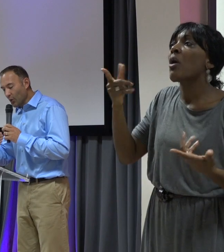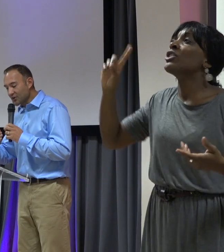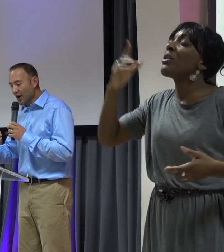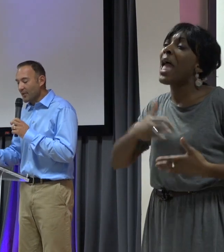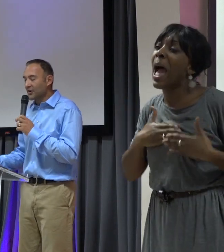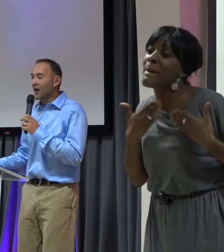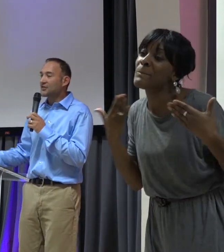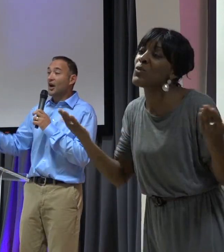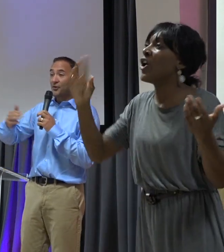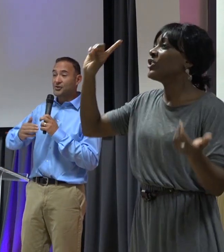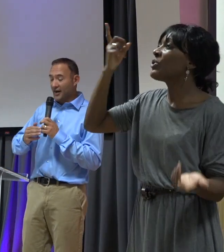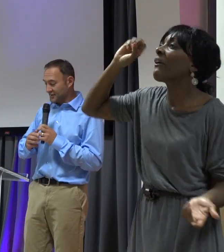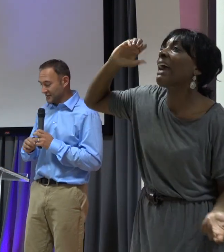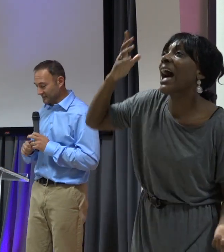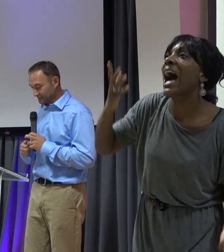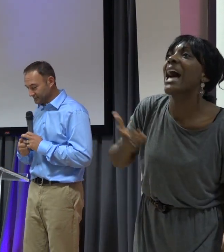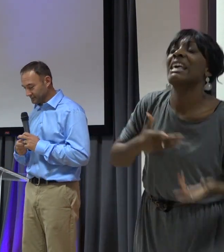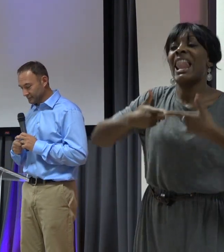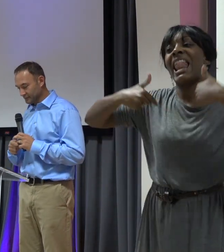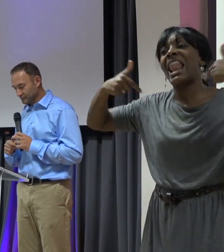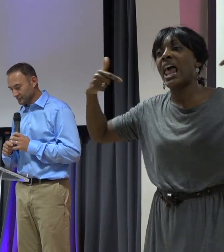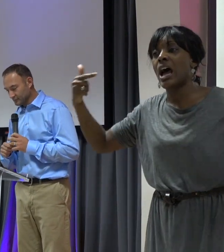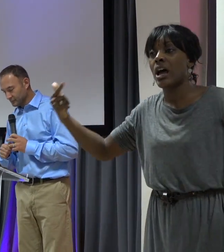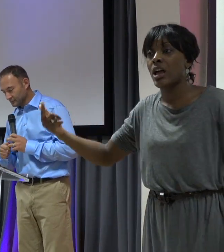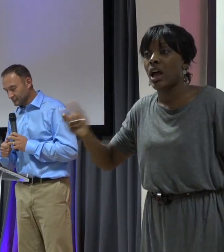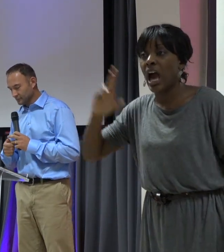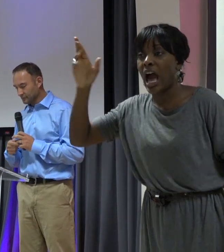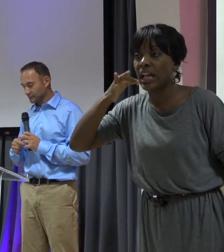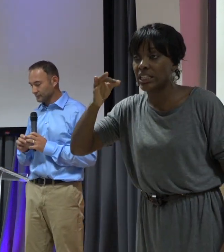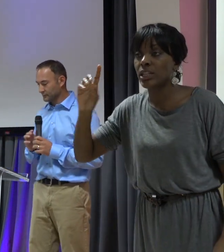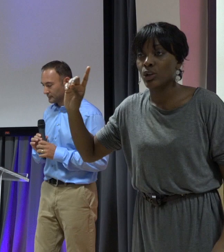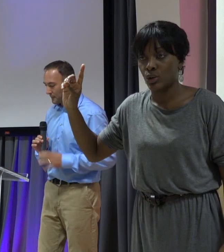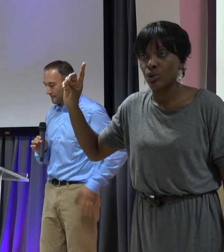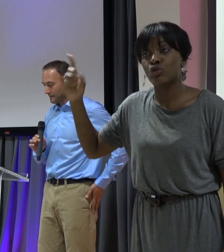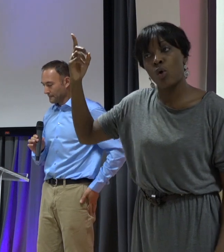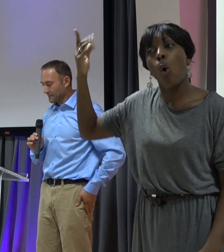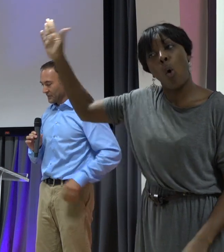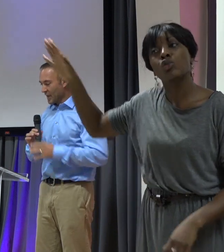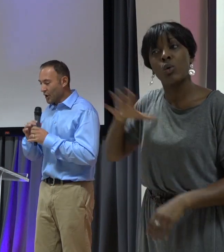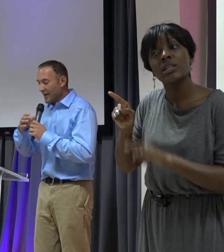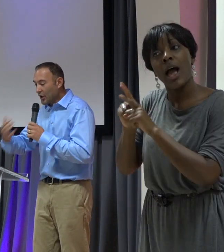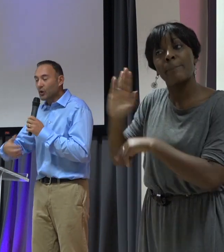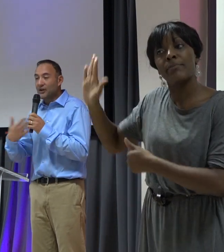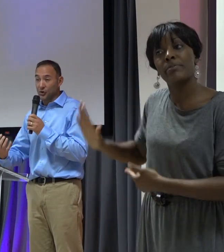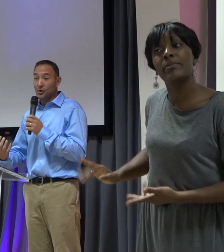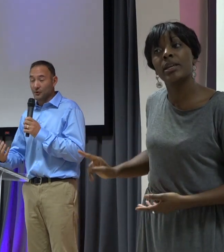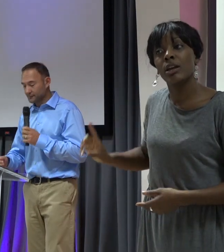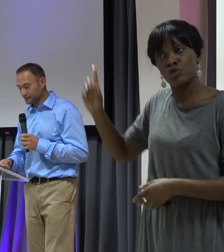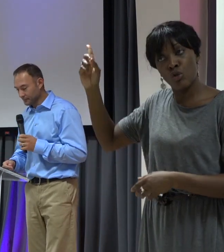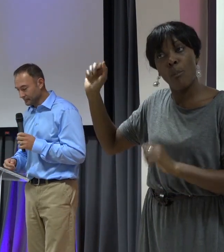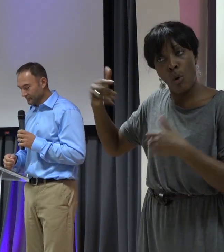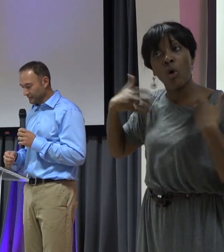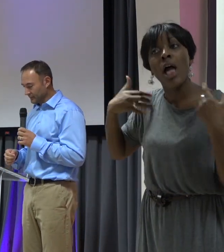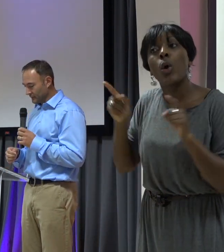rarely are we taught about God's other traits Mais c'est rare qu'on nous enseigne les autres caractères de Dieu, that are equally true,